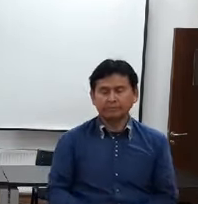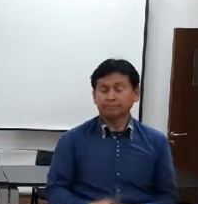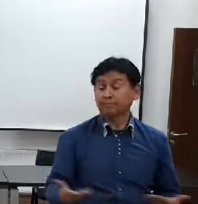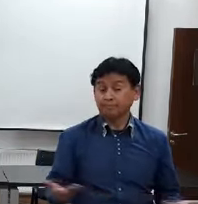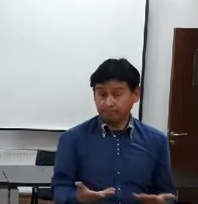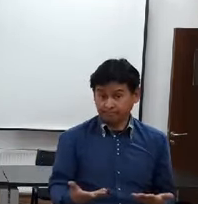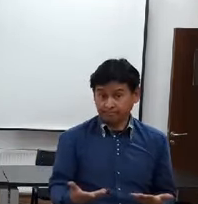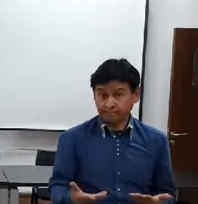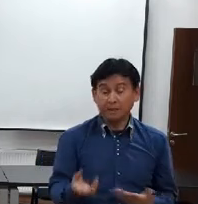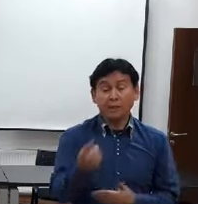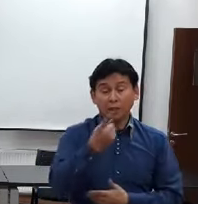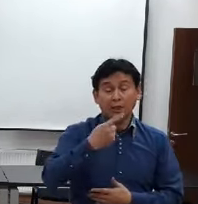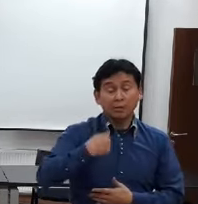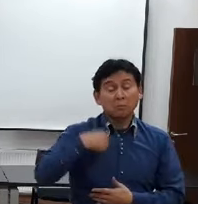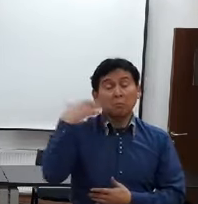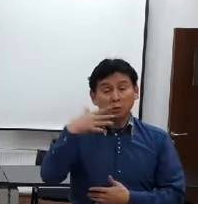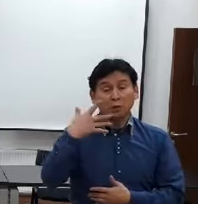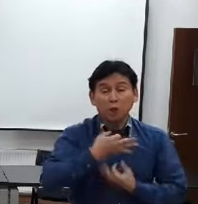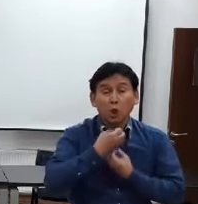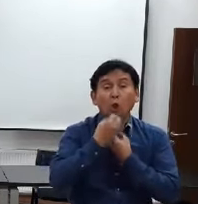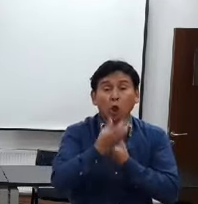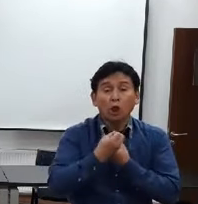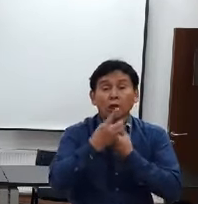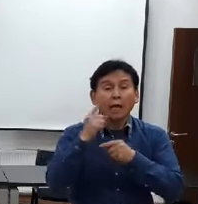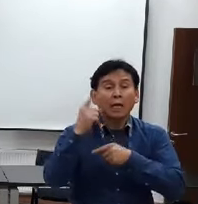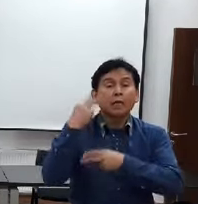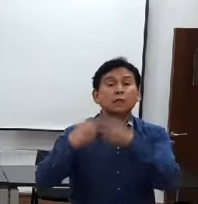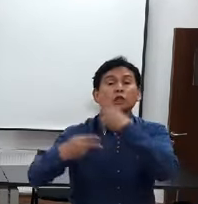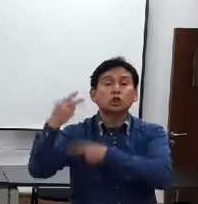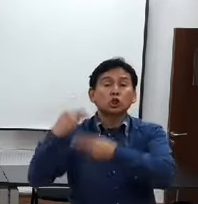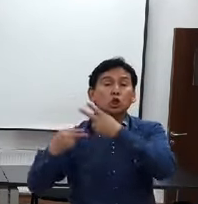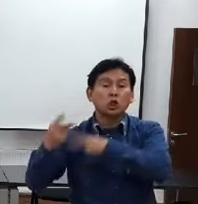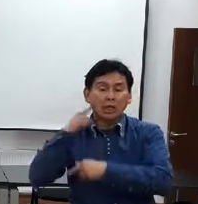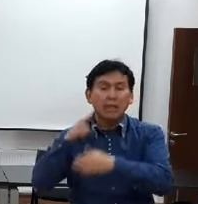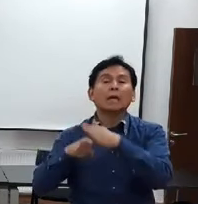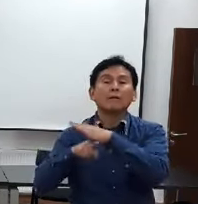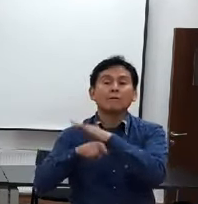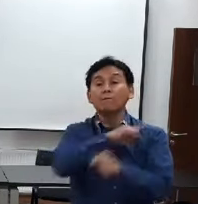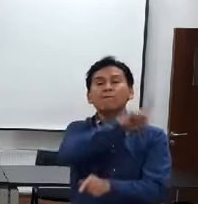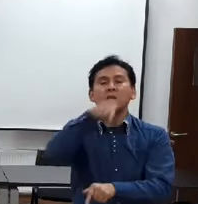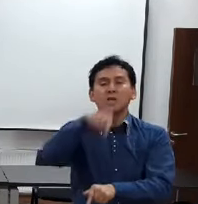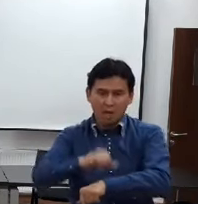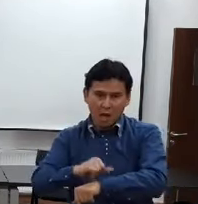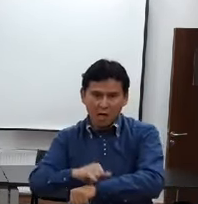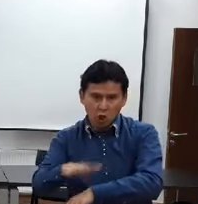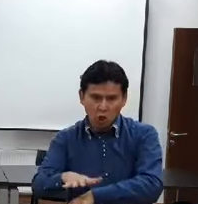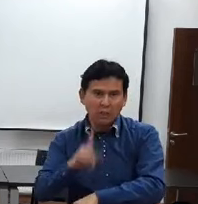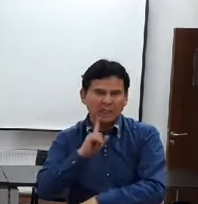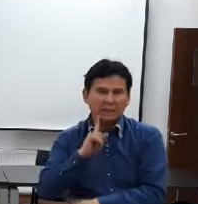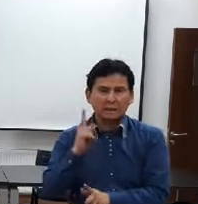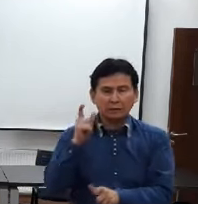Nos parece importante contar la historia de este paciente que ingresa a la región. Se trata de un menor de